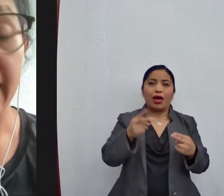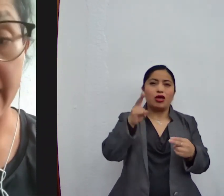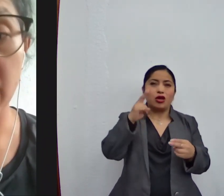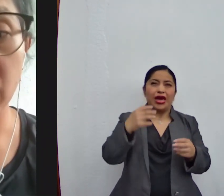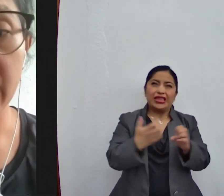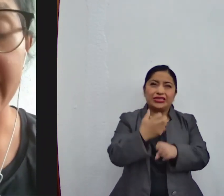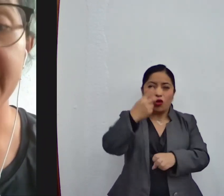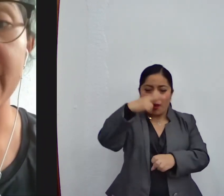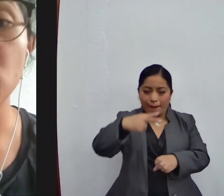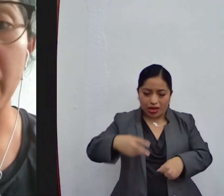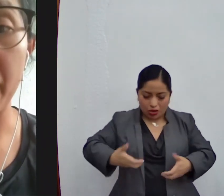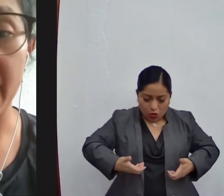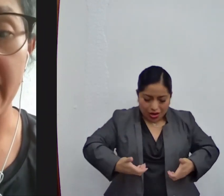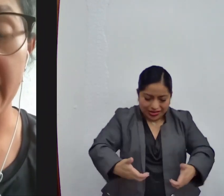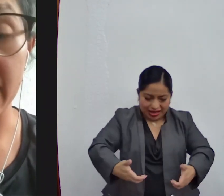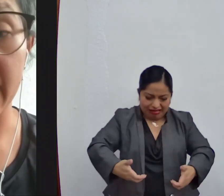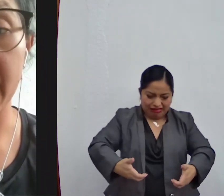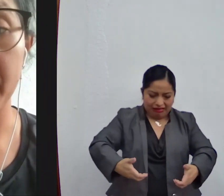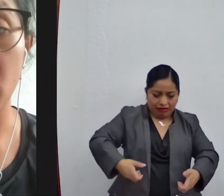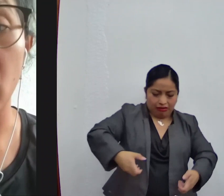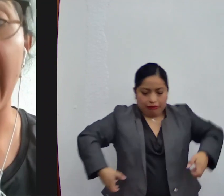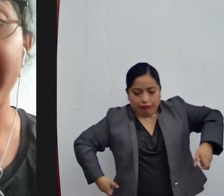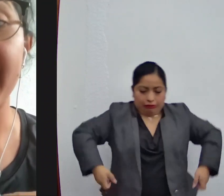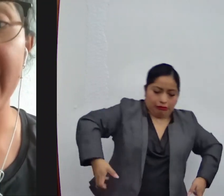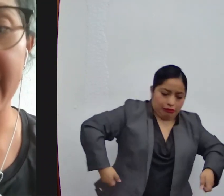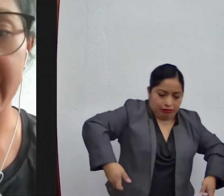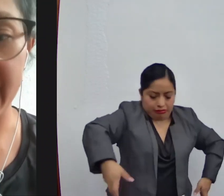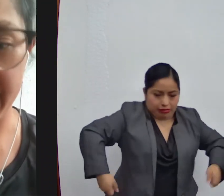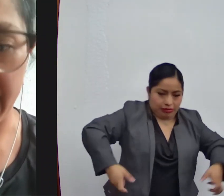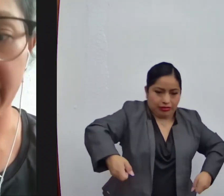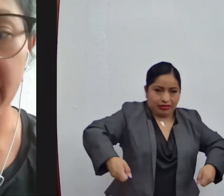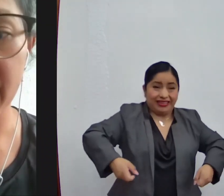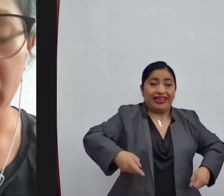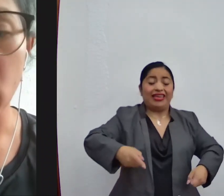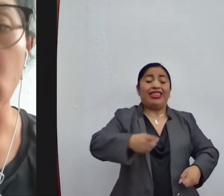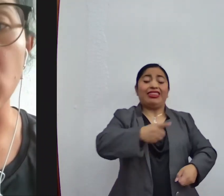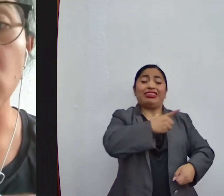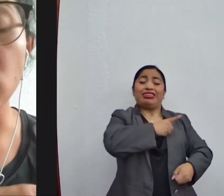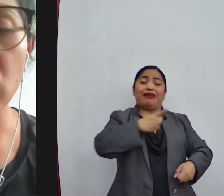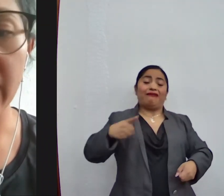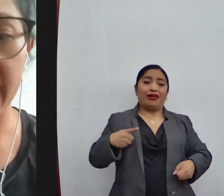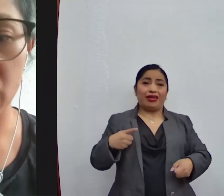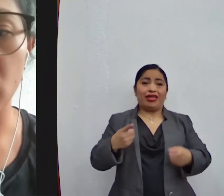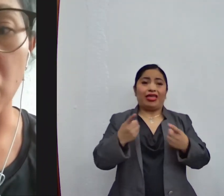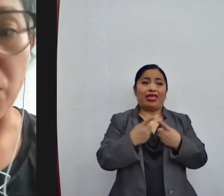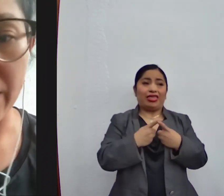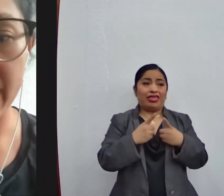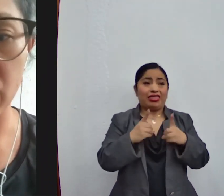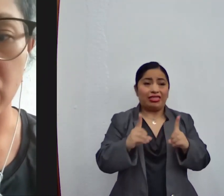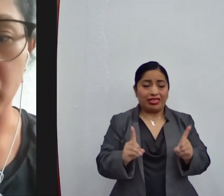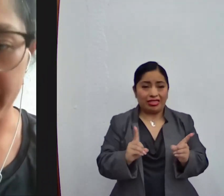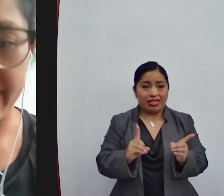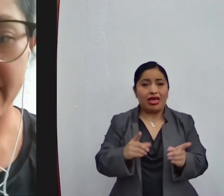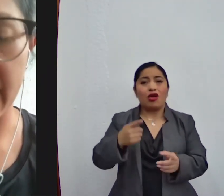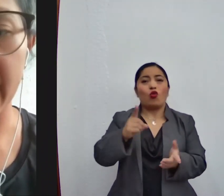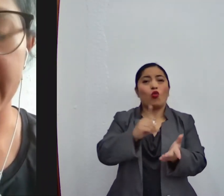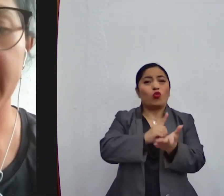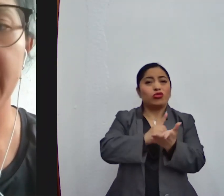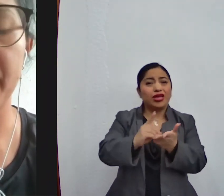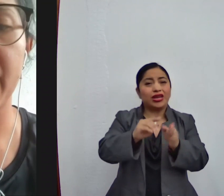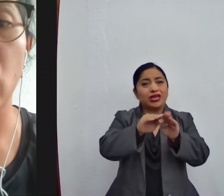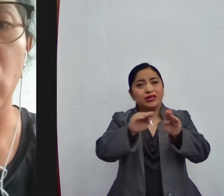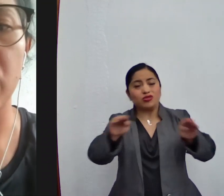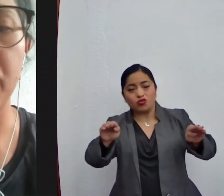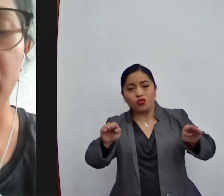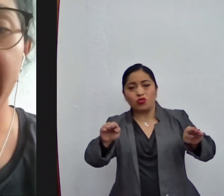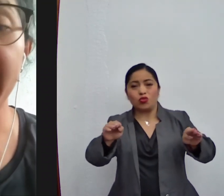Entonces, creo que esta es una medida que tiene que ver con la dignidad, con un derecho humano universal que